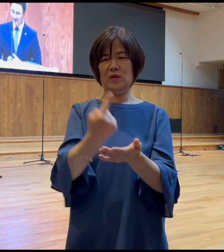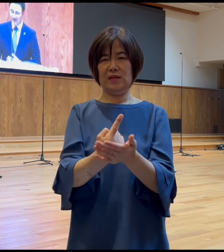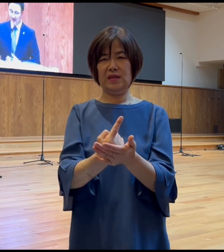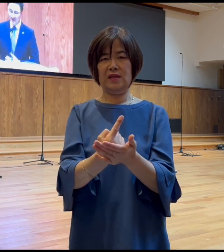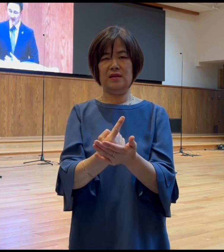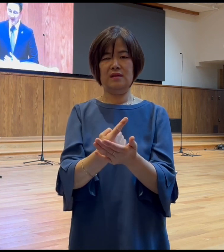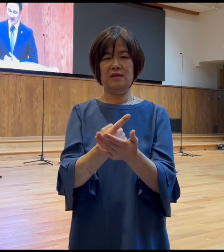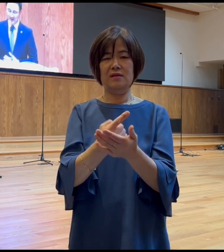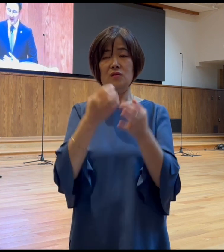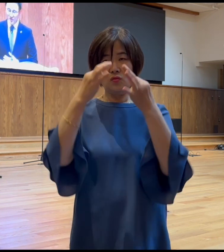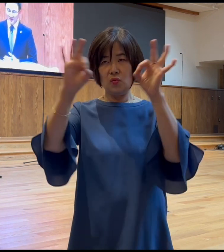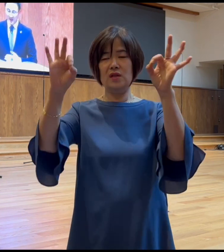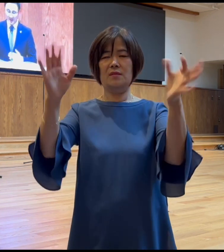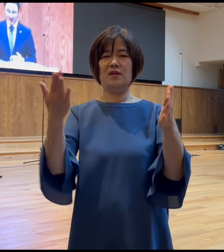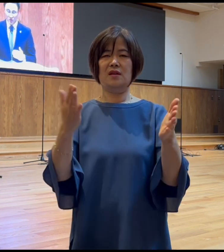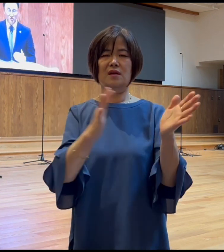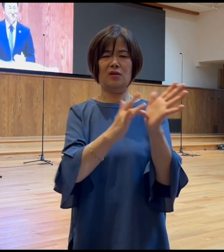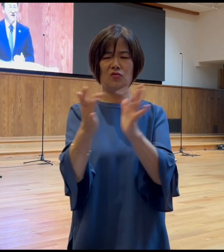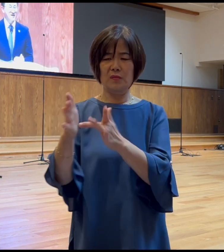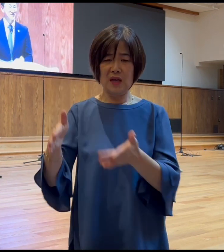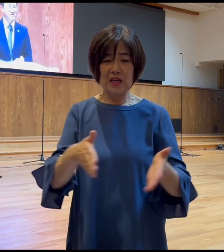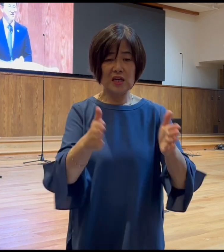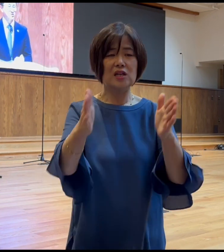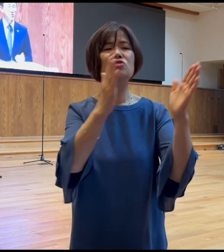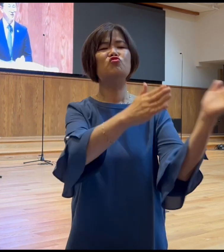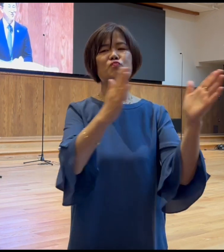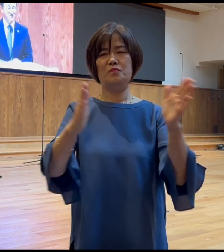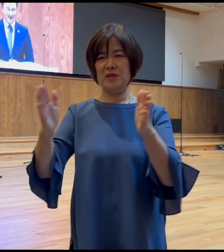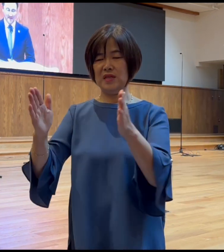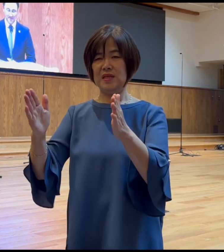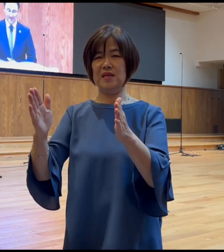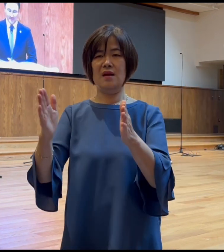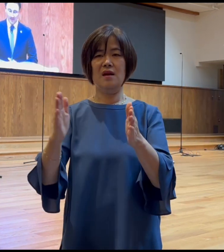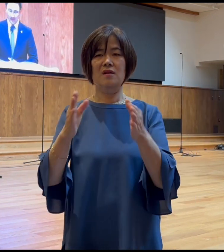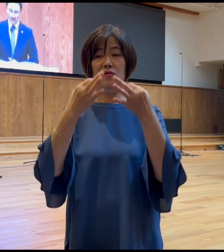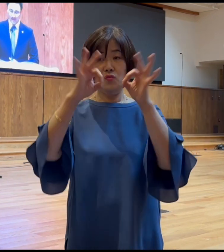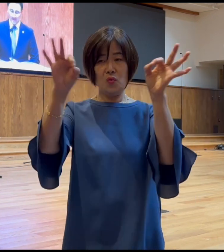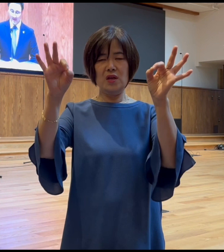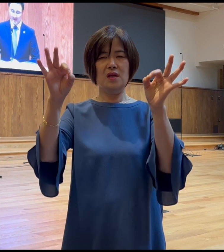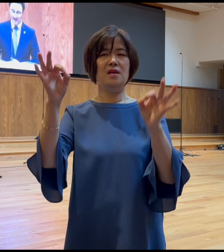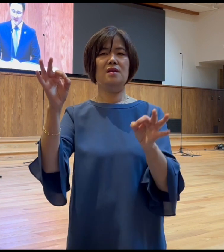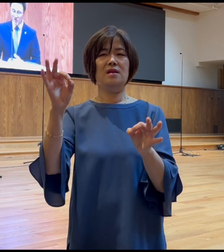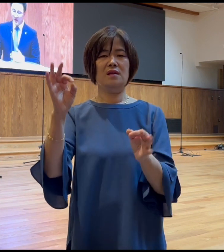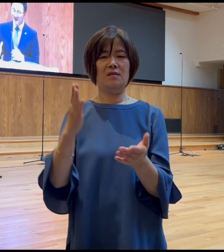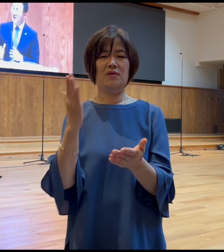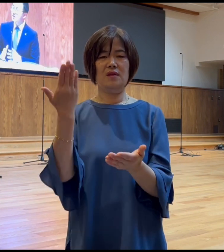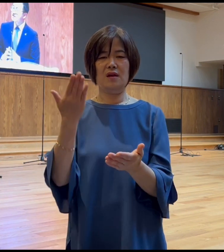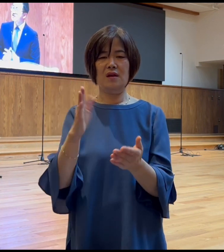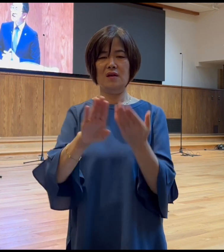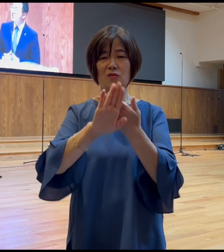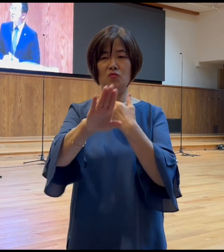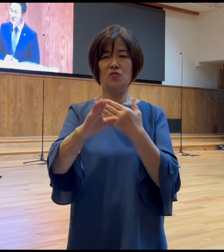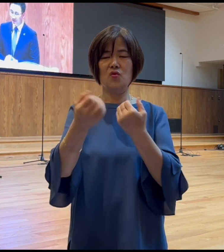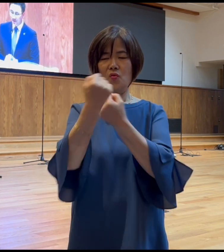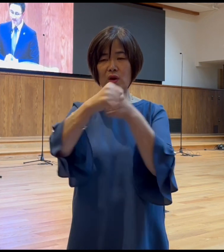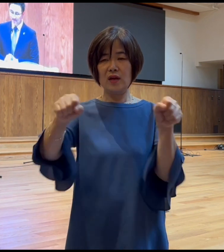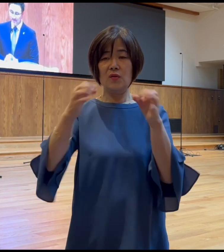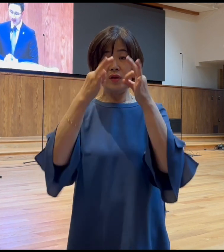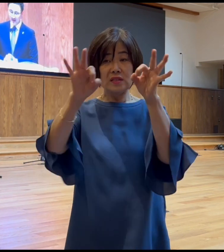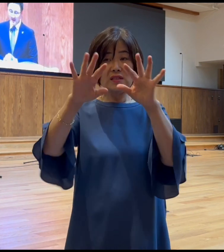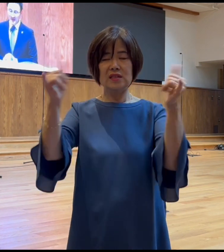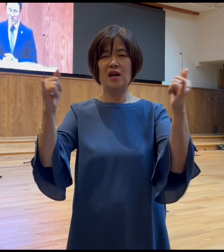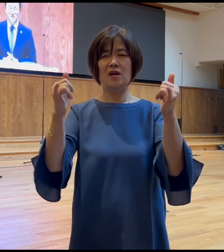것이었죠. 예수님의 길을 준비하라는 소리였습니다. 이후 광야에 외치는 자의